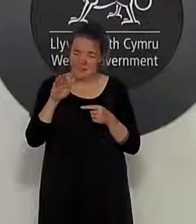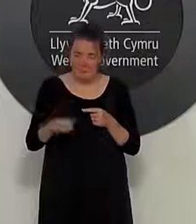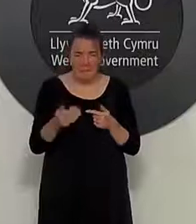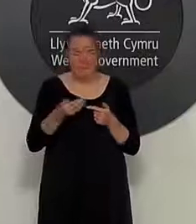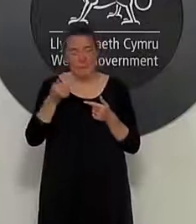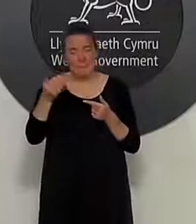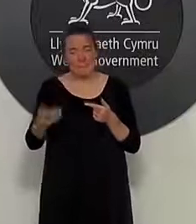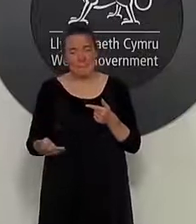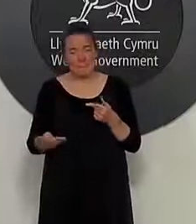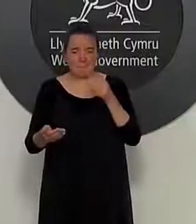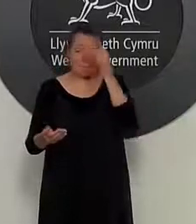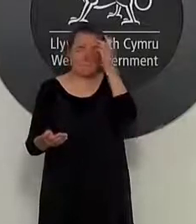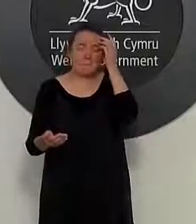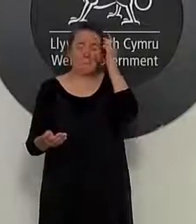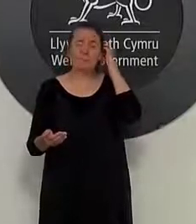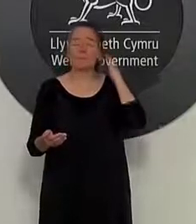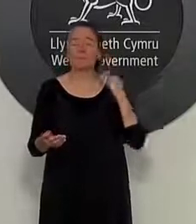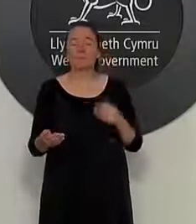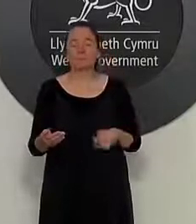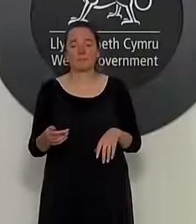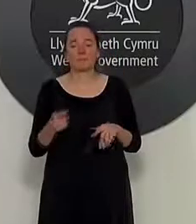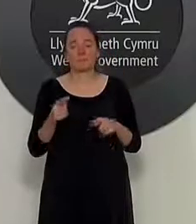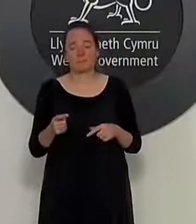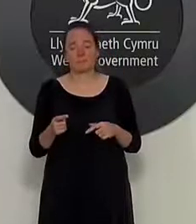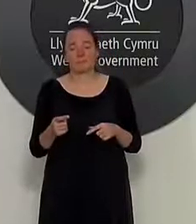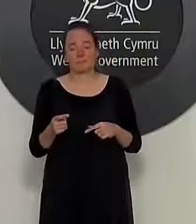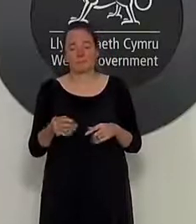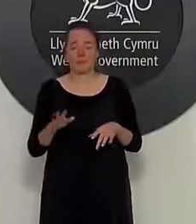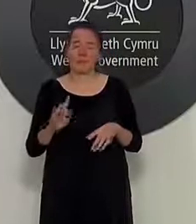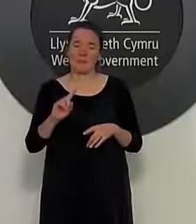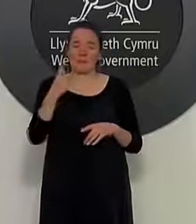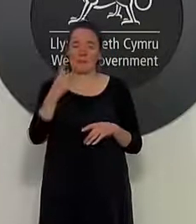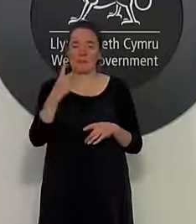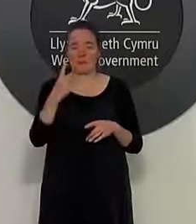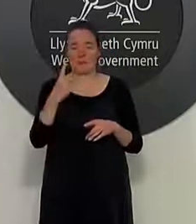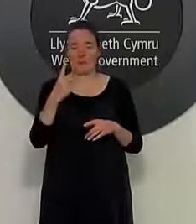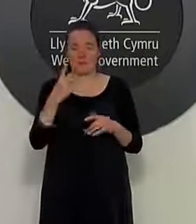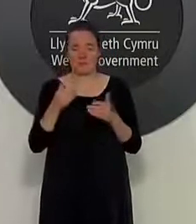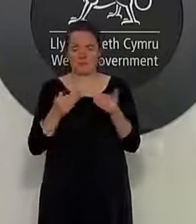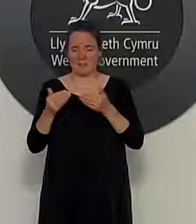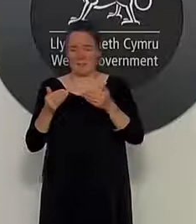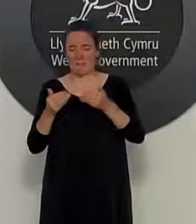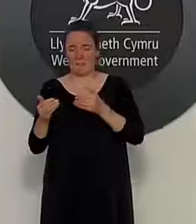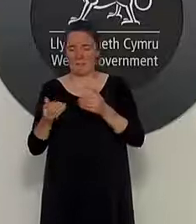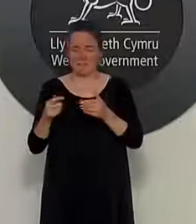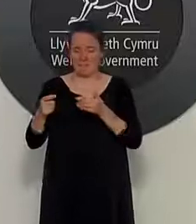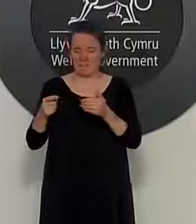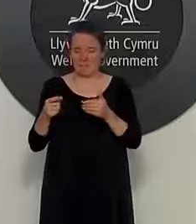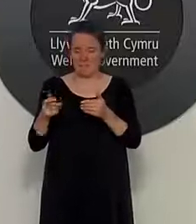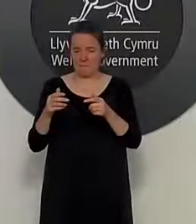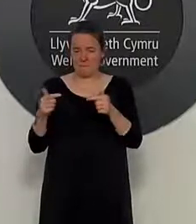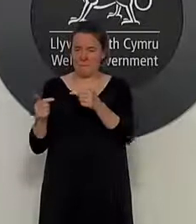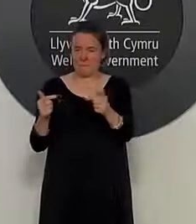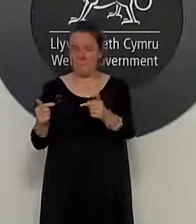yr hen system cynta i'r felin, first past the post, yn gymaint o gam ymlaen. Gadw ni ddathu hwnna